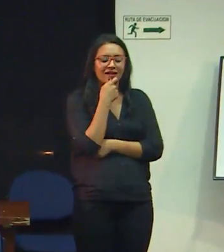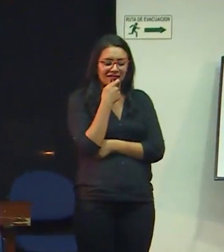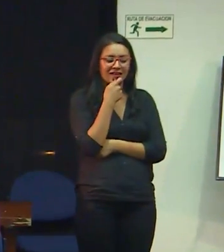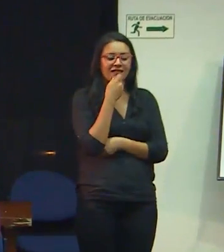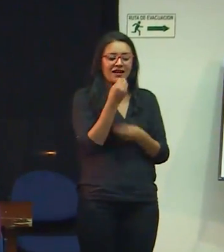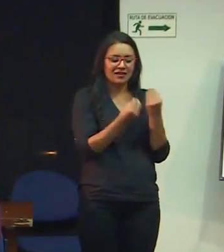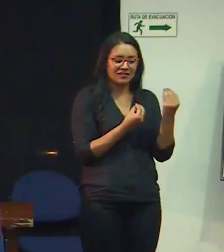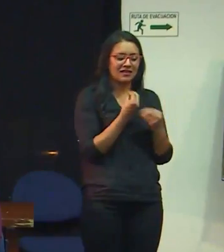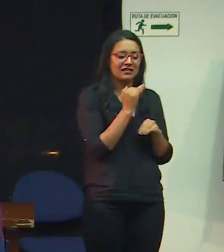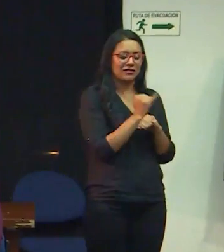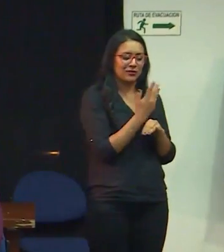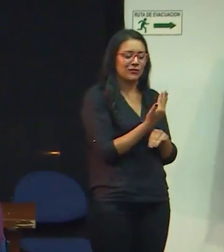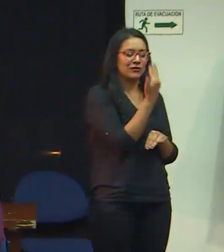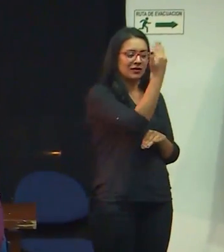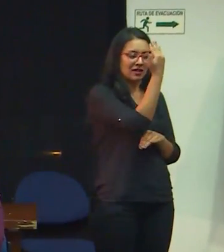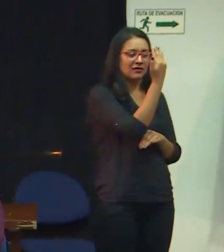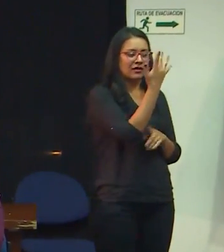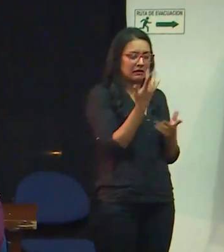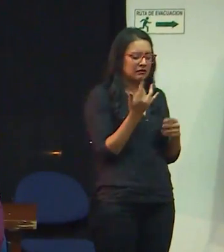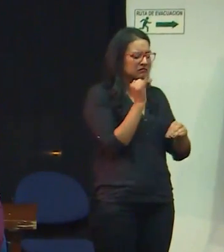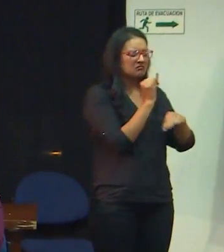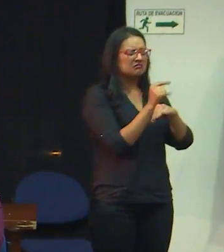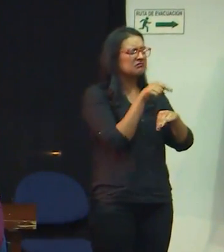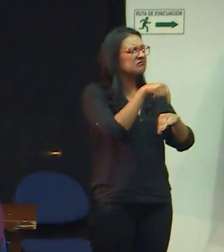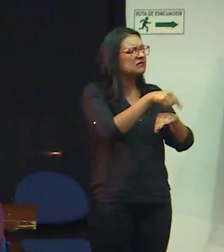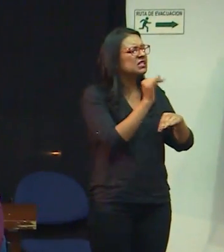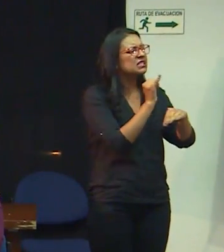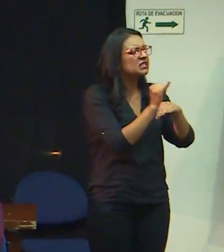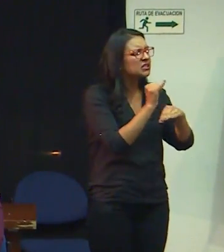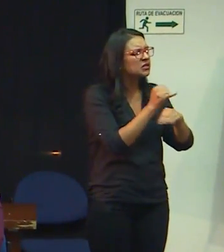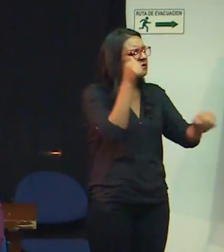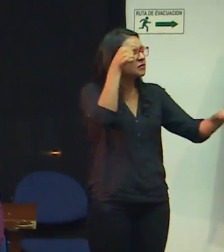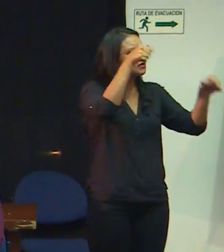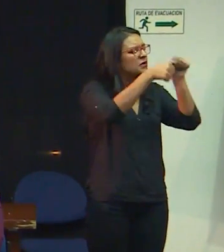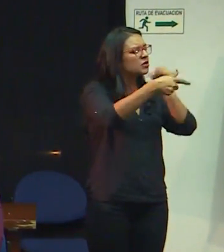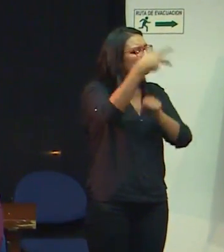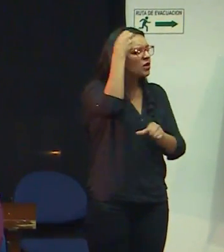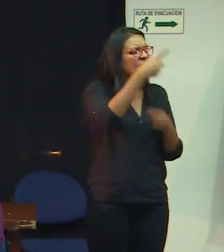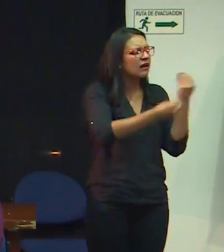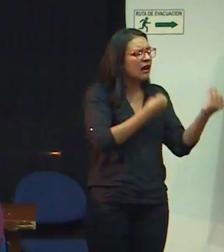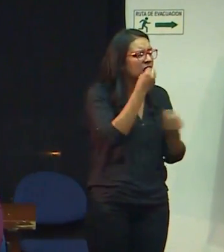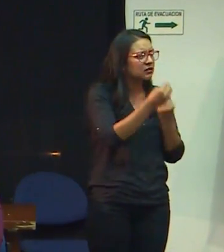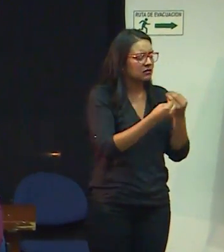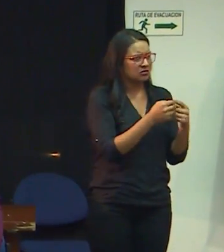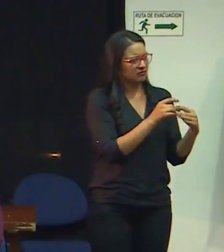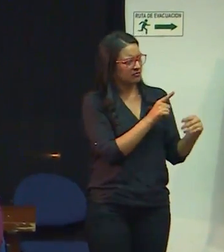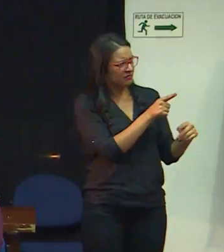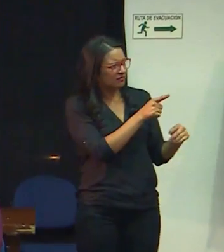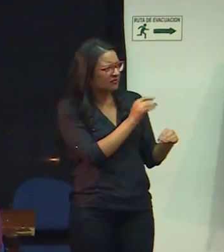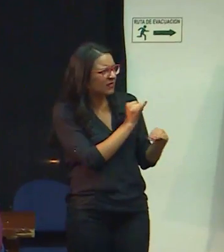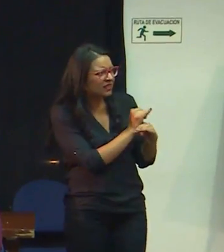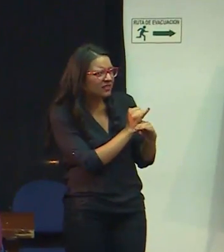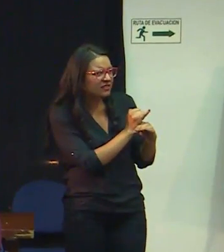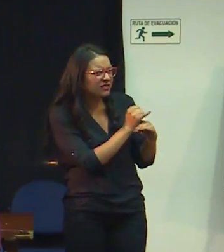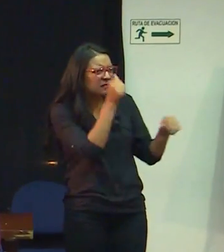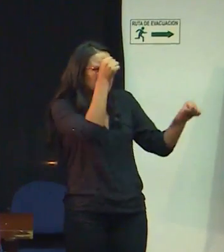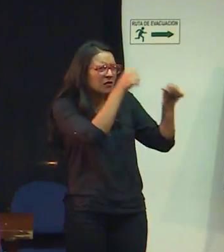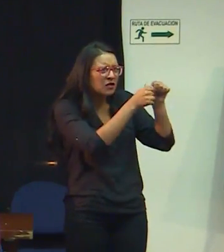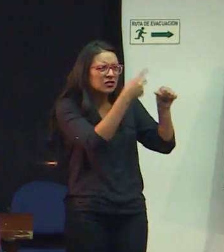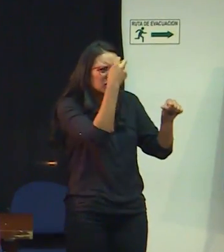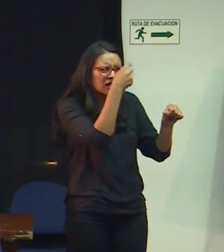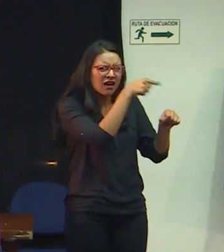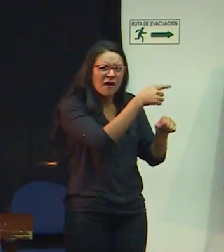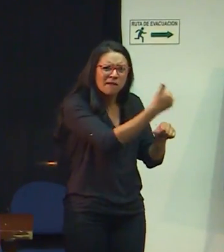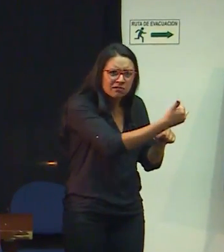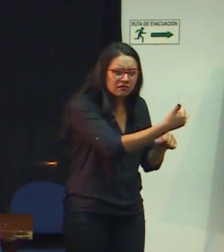de esa institución. Es decir, contarles qué hace el Centro Nacional de Memoria Histórica, porque mucha gente de hecho no sabe que existe una